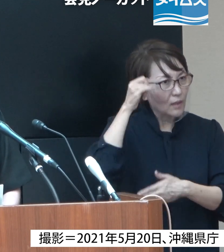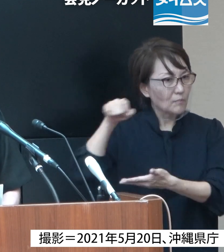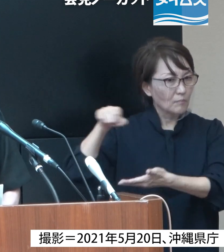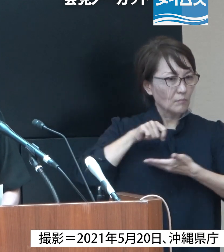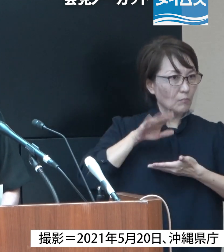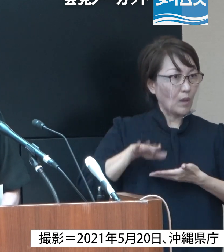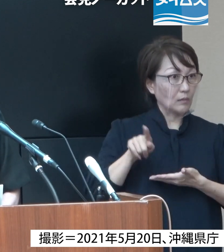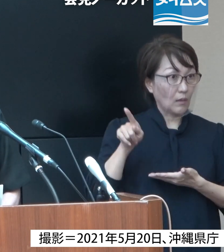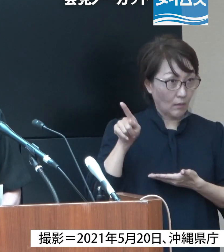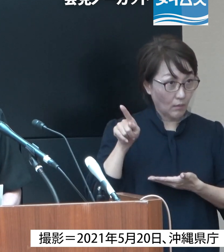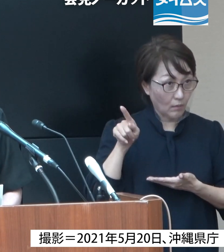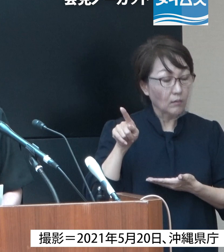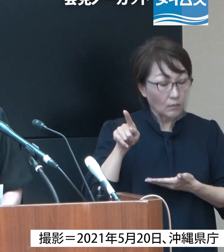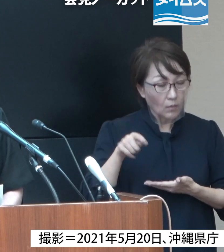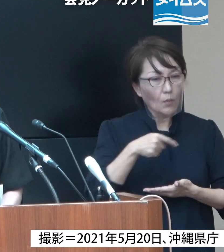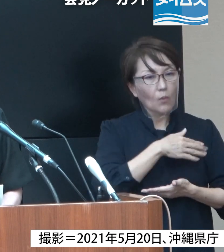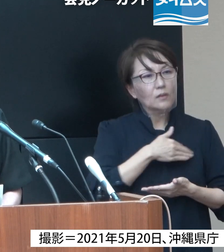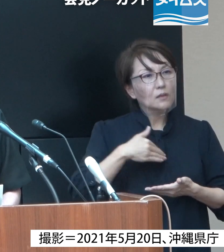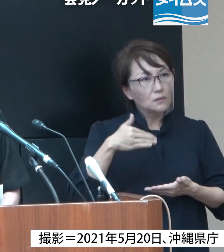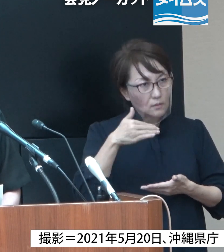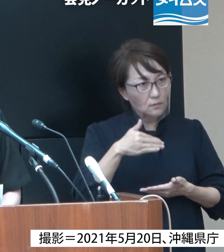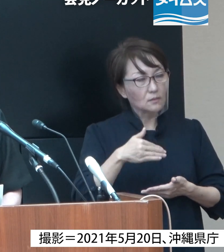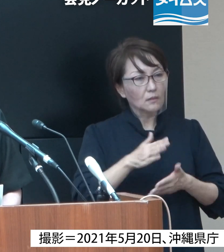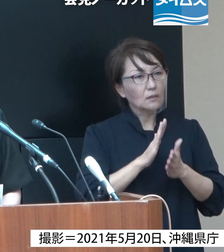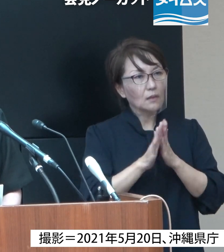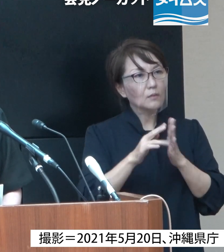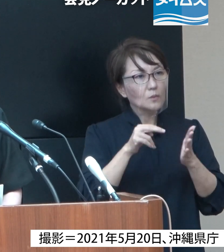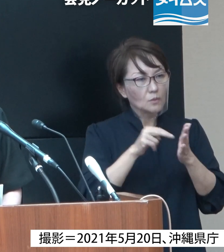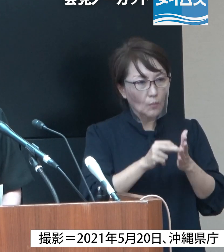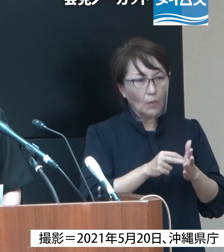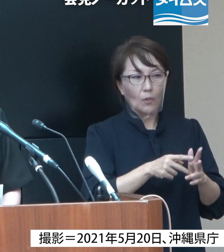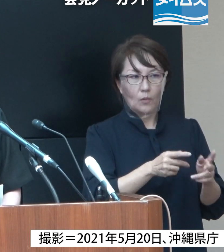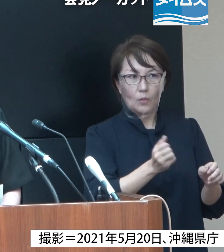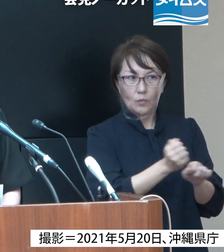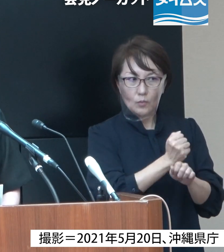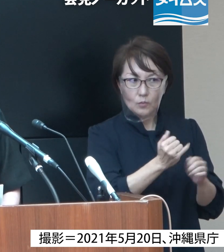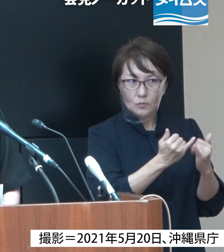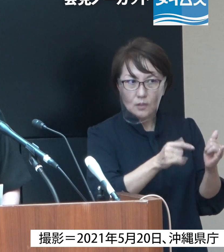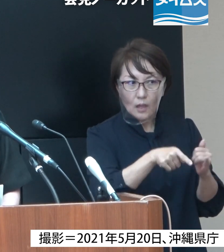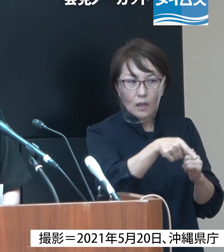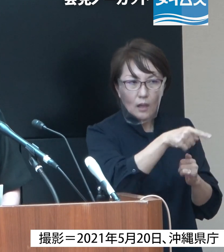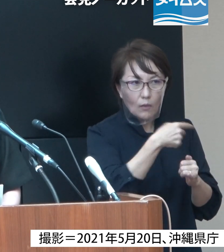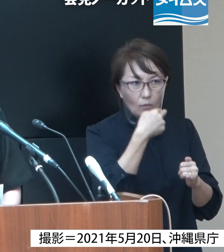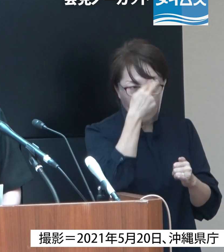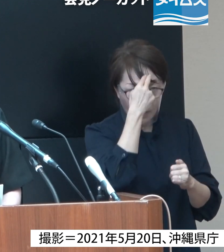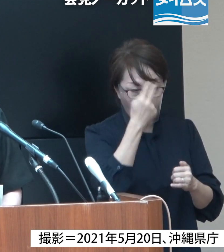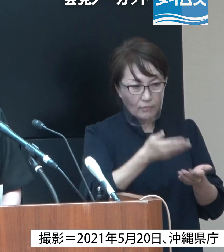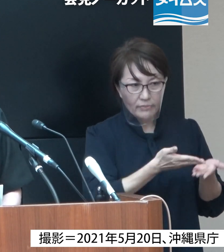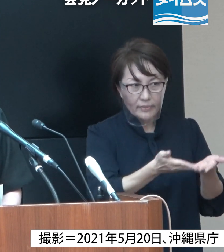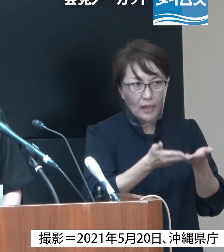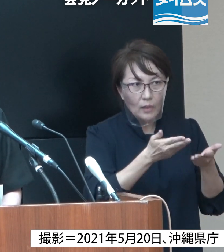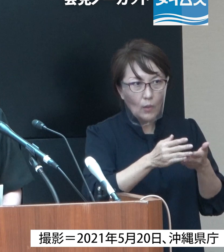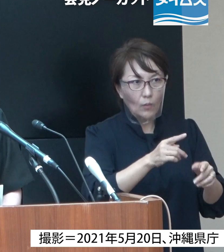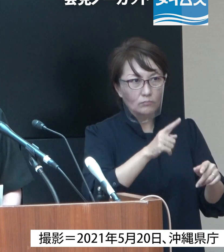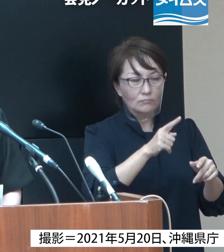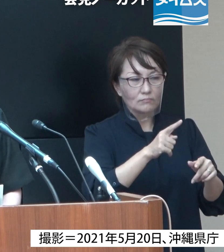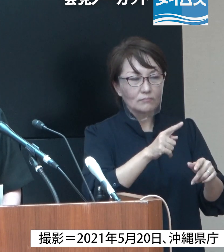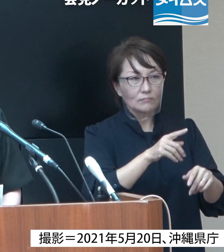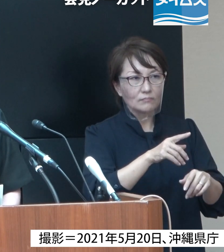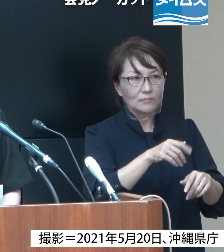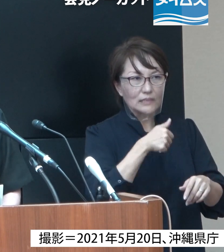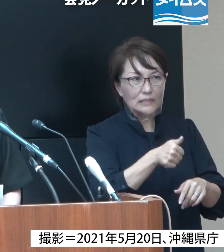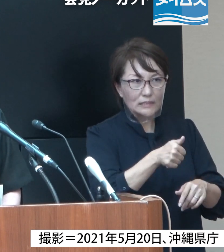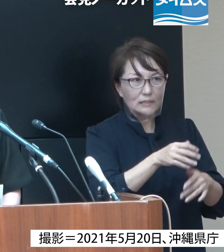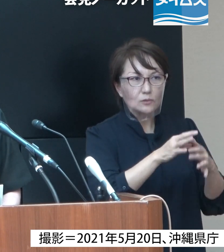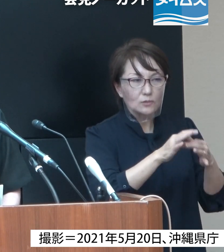ントも出していらっしゃると思います。我々も当然業界の皆さんとこの酒類提供禁止については、その